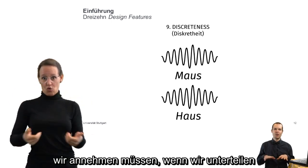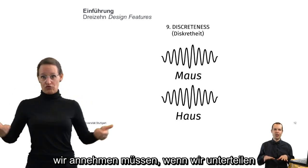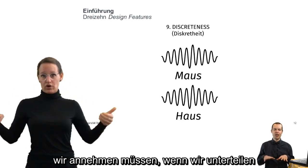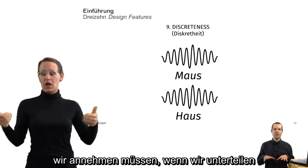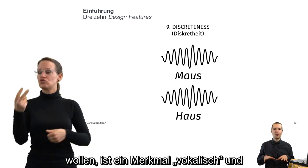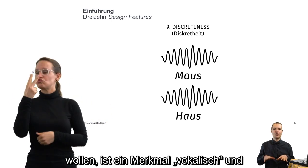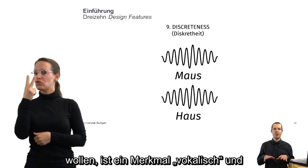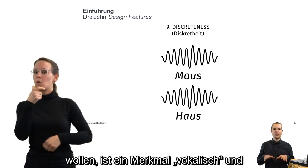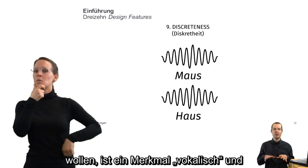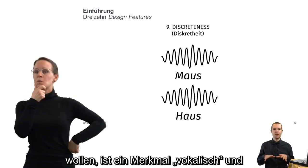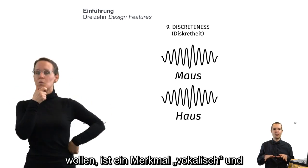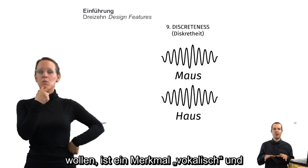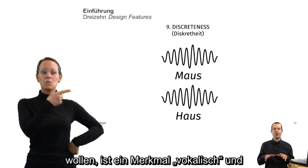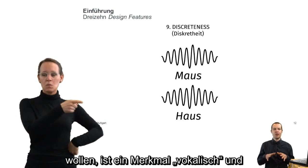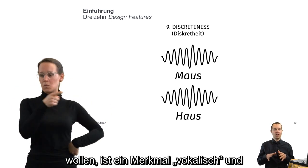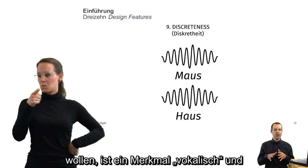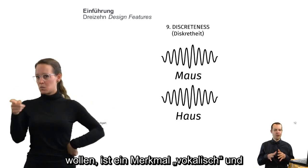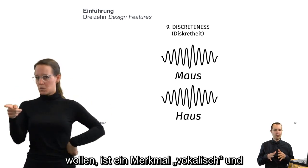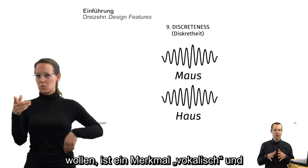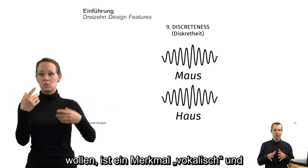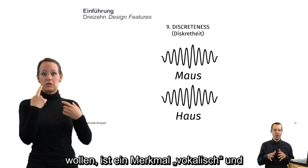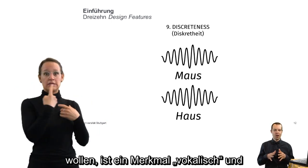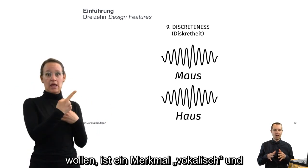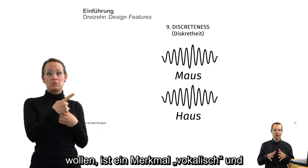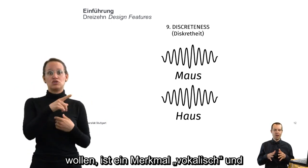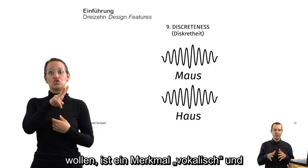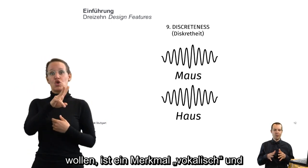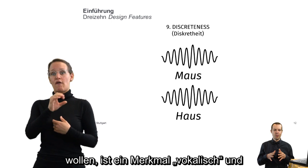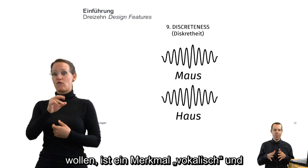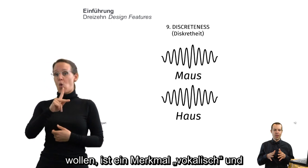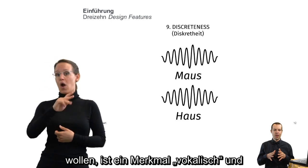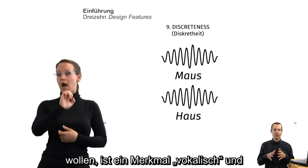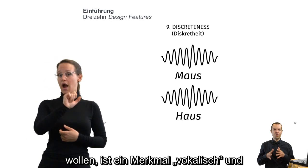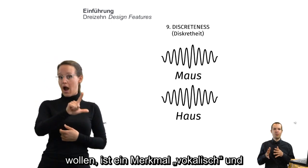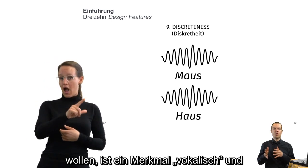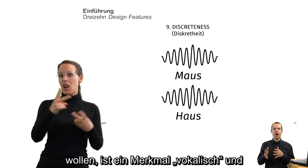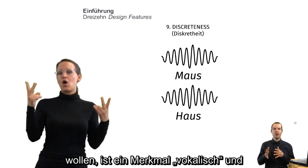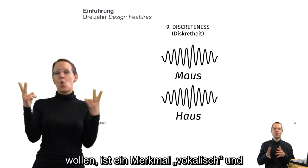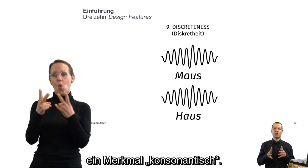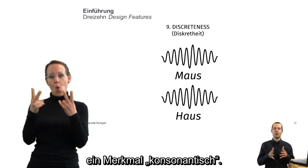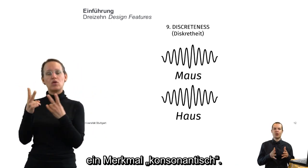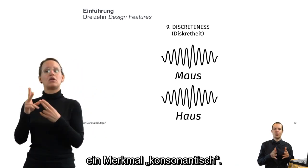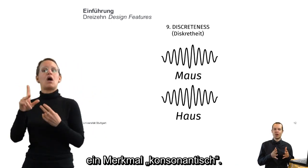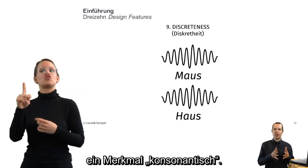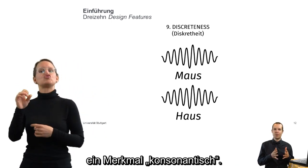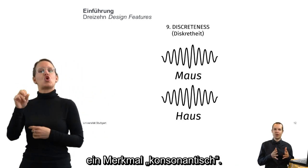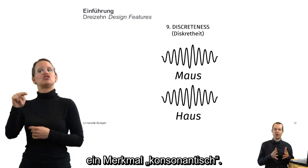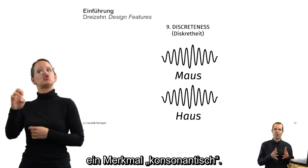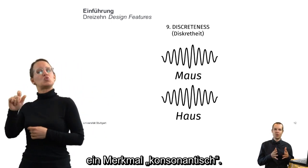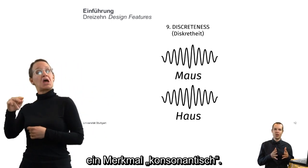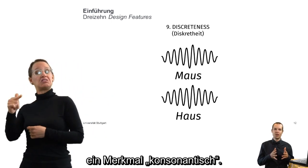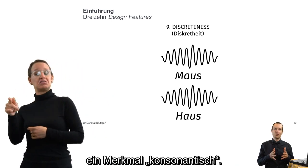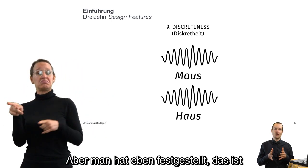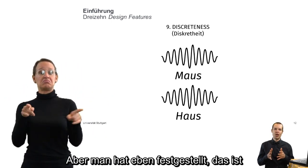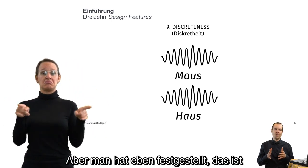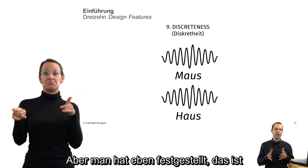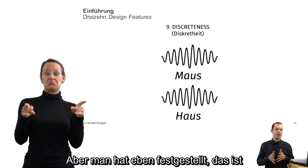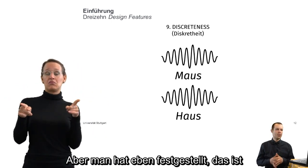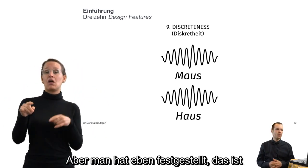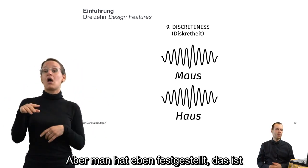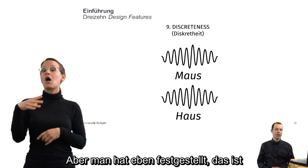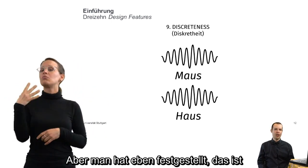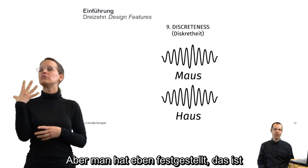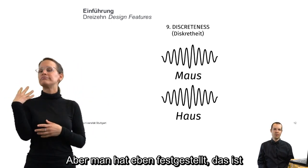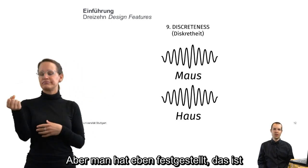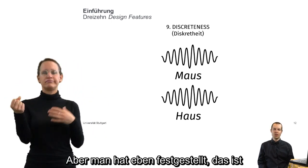müssen, damit wir unterteilen wollen, ist ein Merkmal vokalisch und auch ein Merkmal konsonantisch. Aber